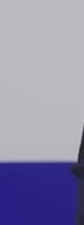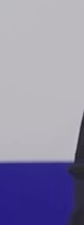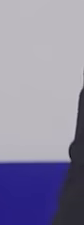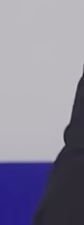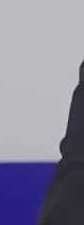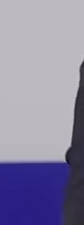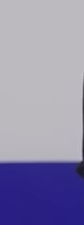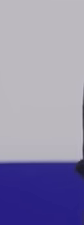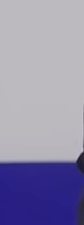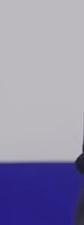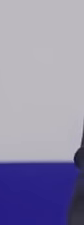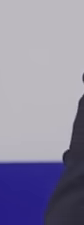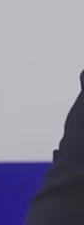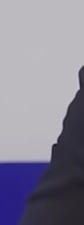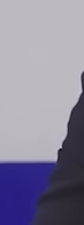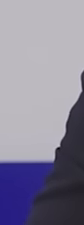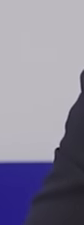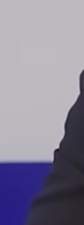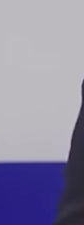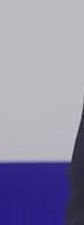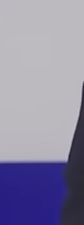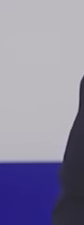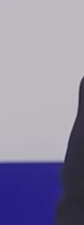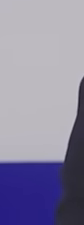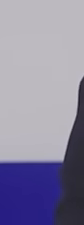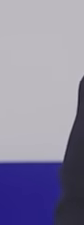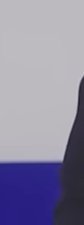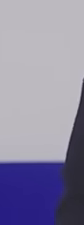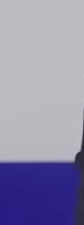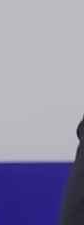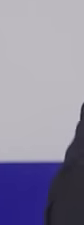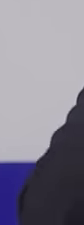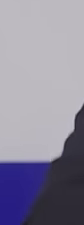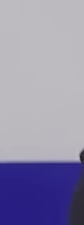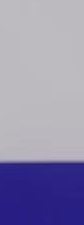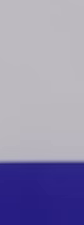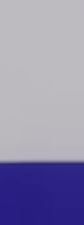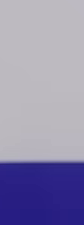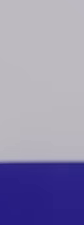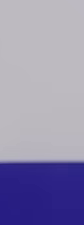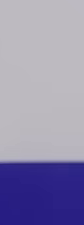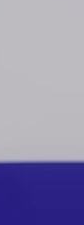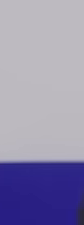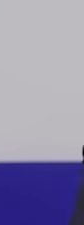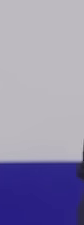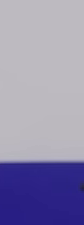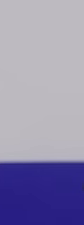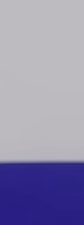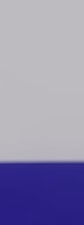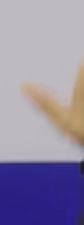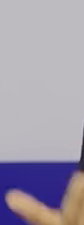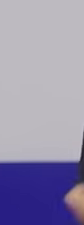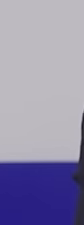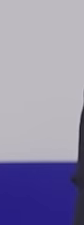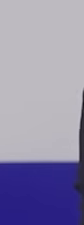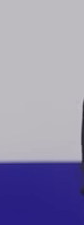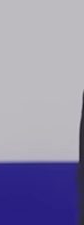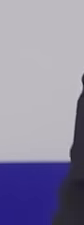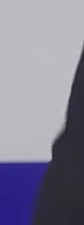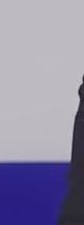정당으로 나아가는 것입니다. 이번 총선 승리는 국민의 뜻이자